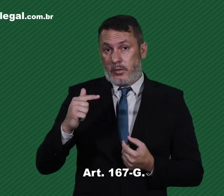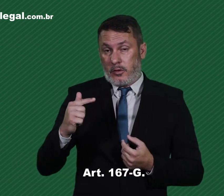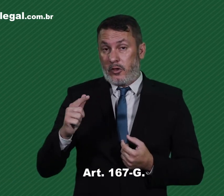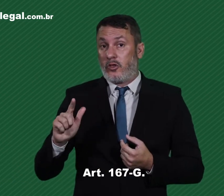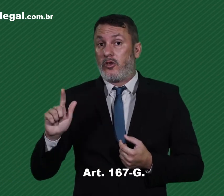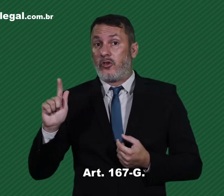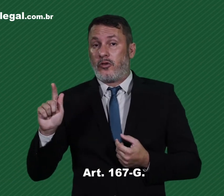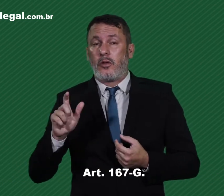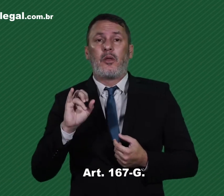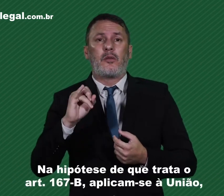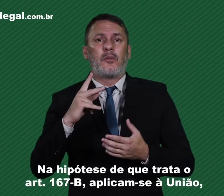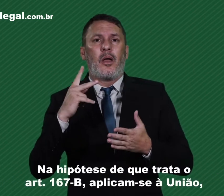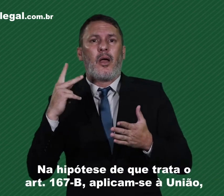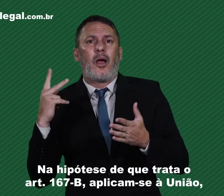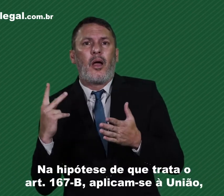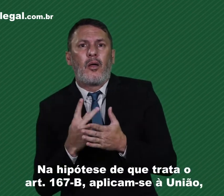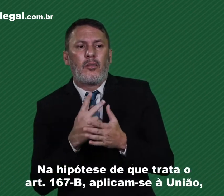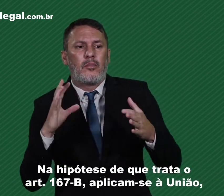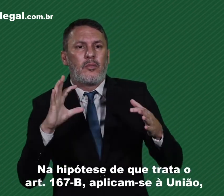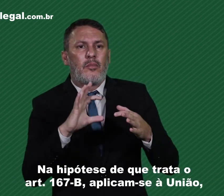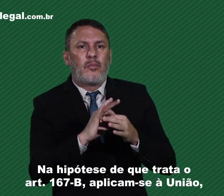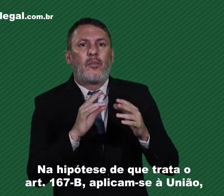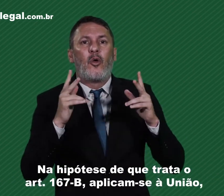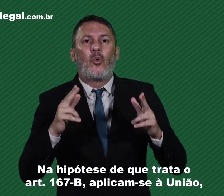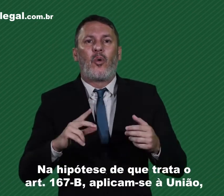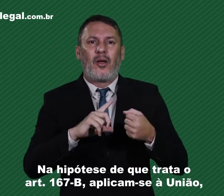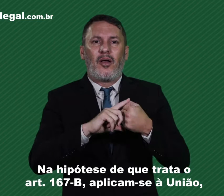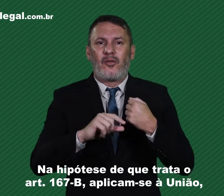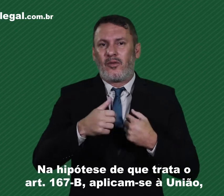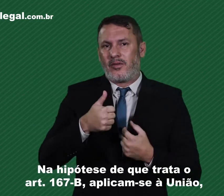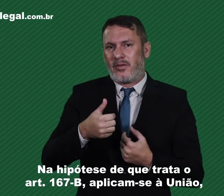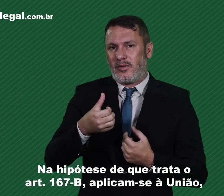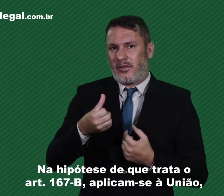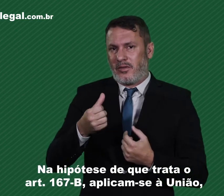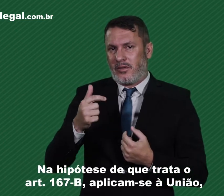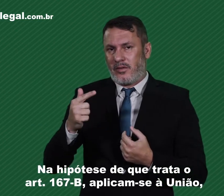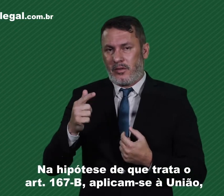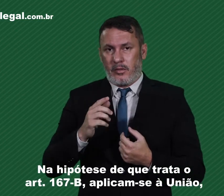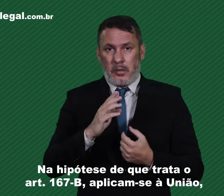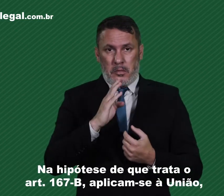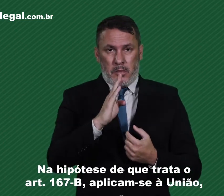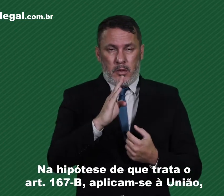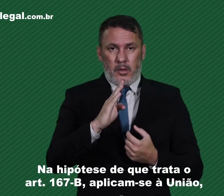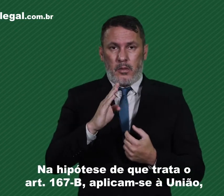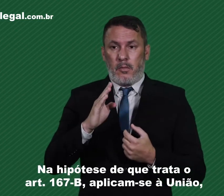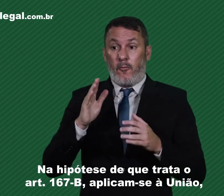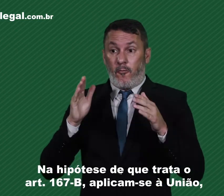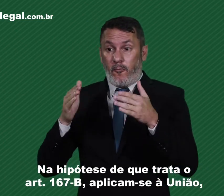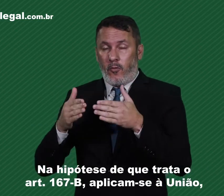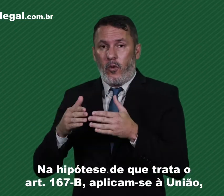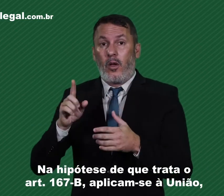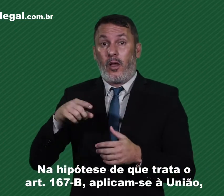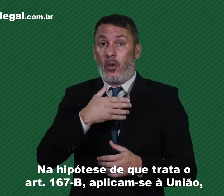167 g na hipótese de que trata o artigo 167 b aplicam-se a união